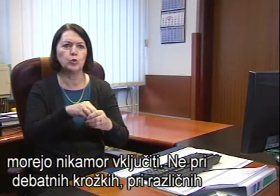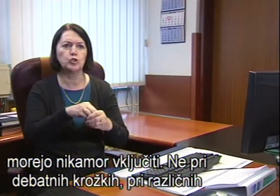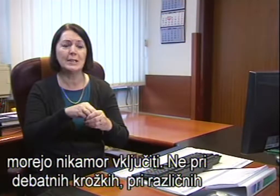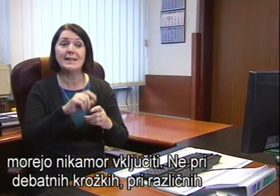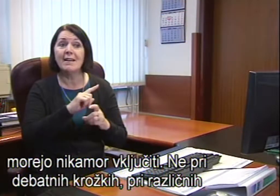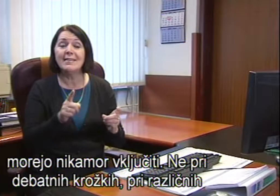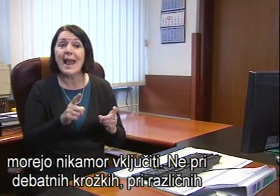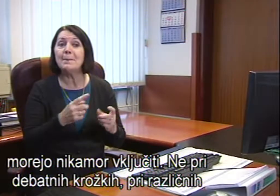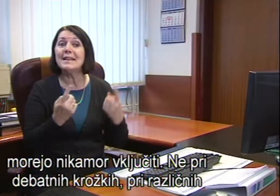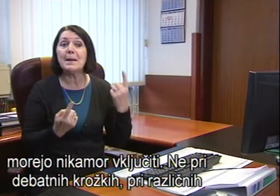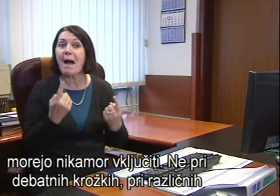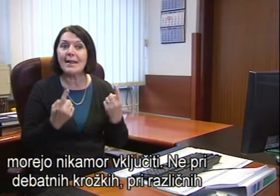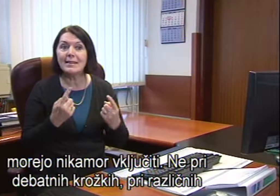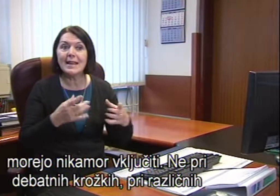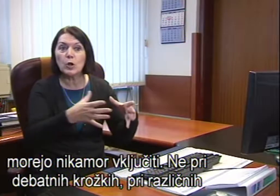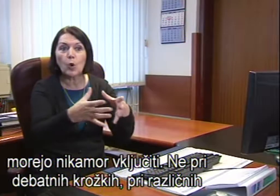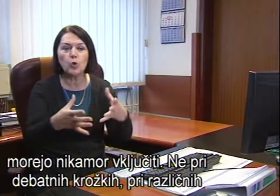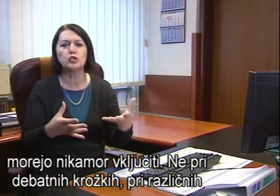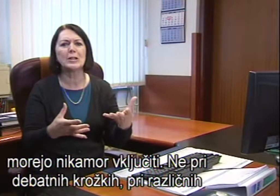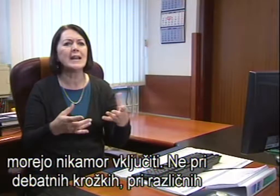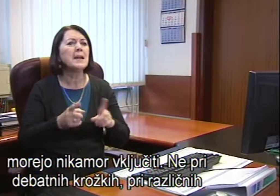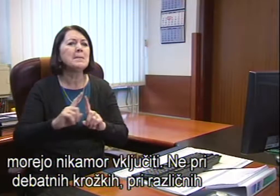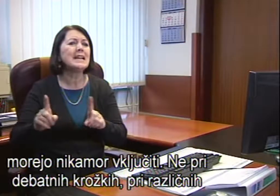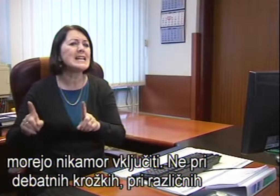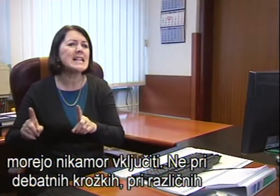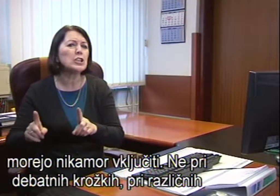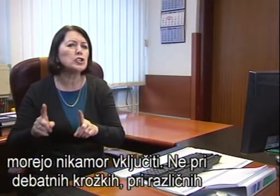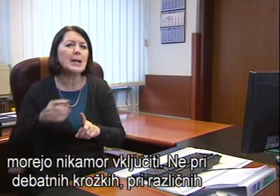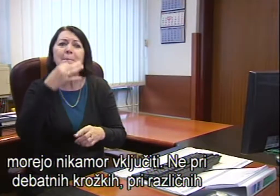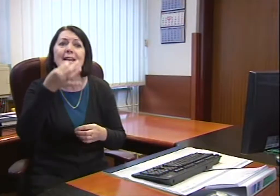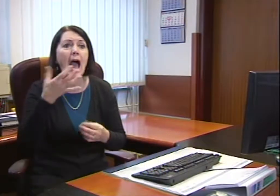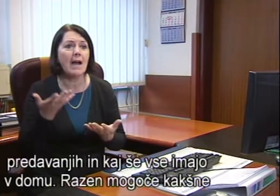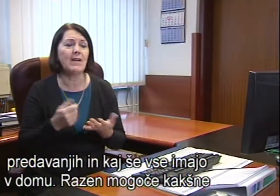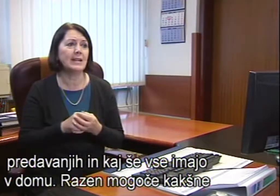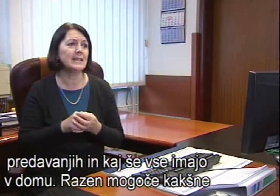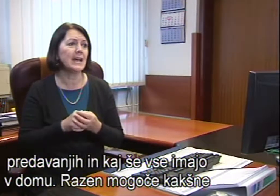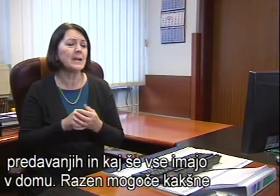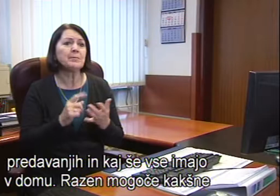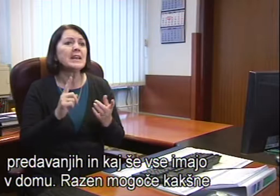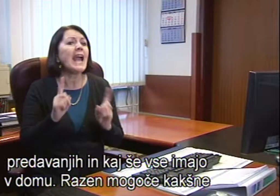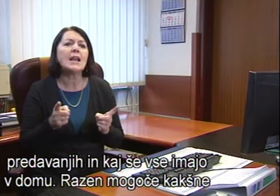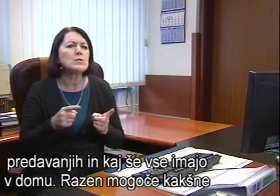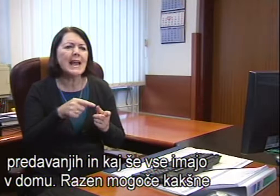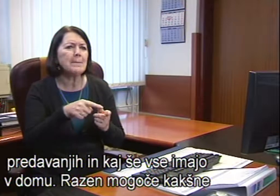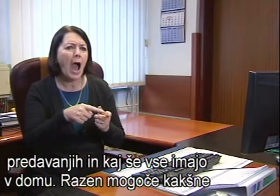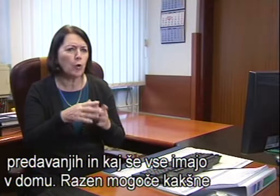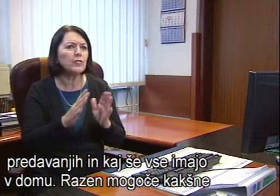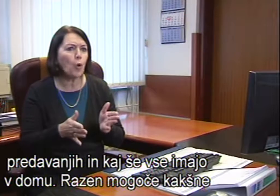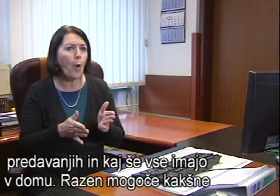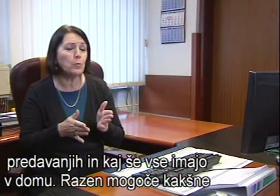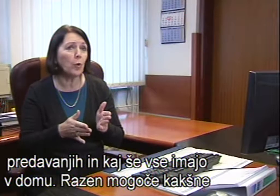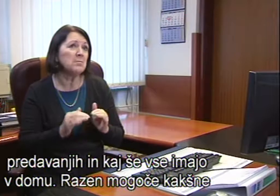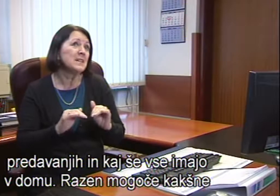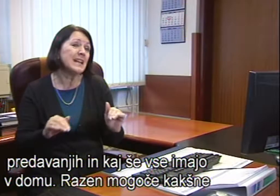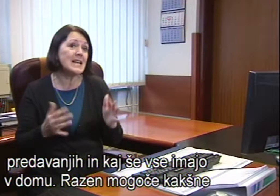nikakor vključiti. Ne pri debatni krožki, pri različnih predavanjih, kar vse imajo